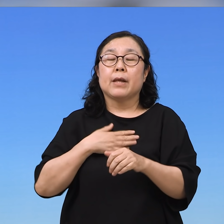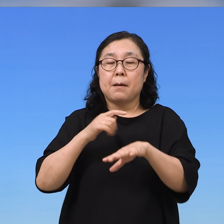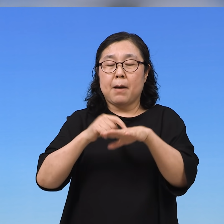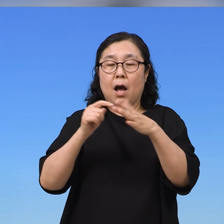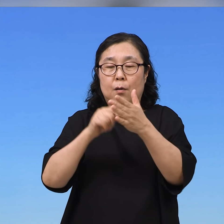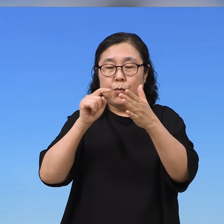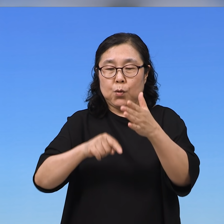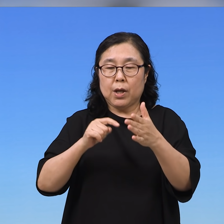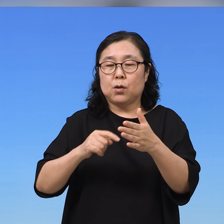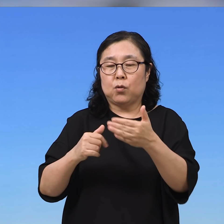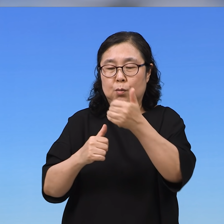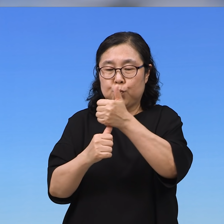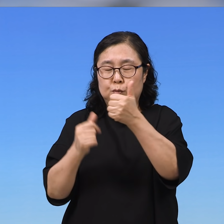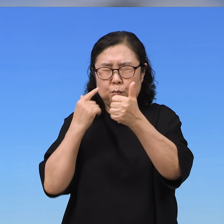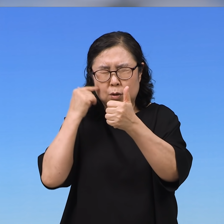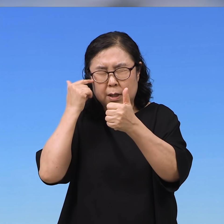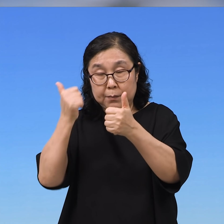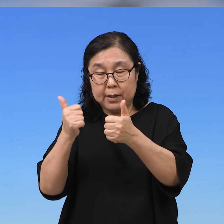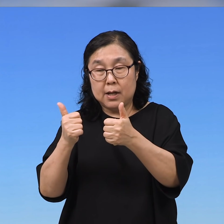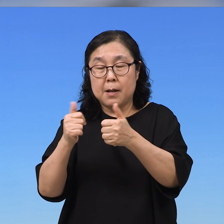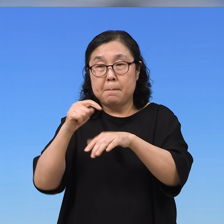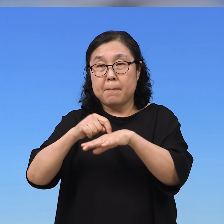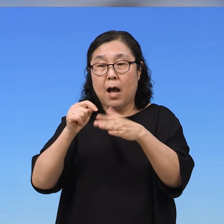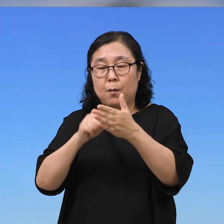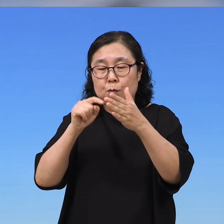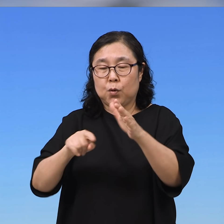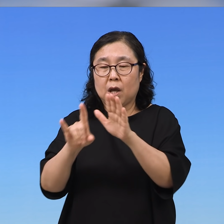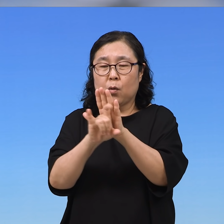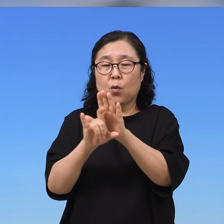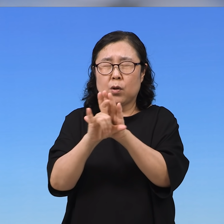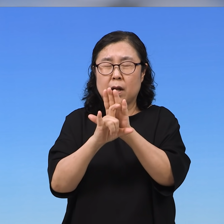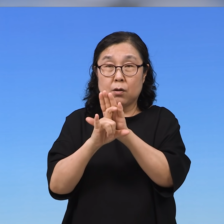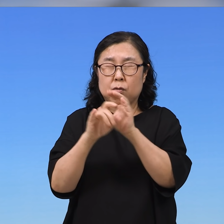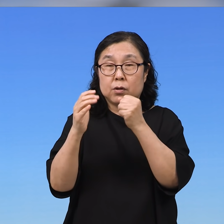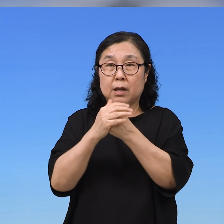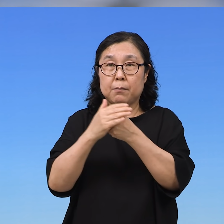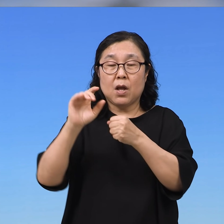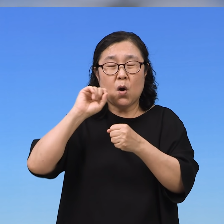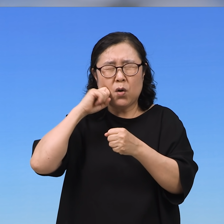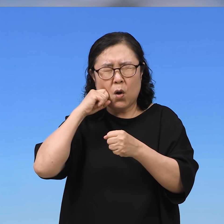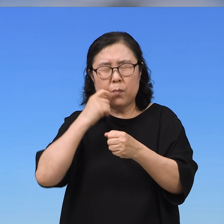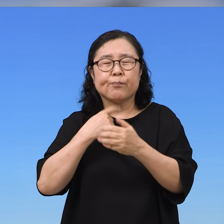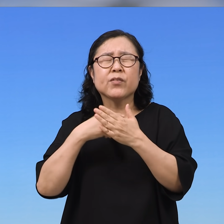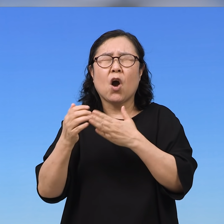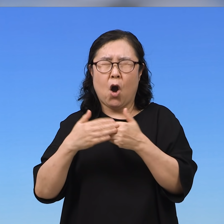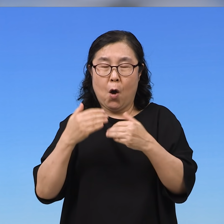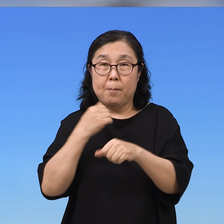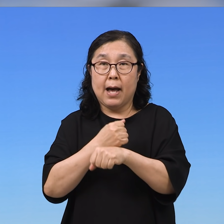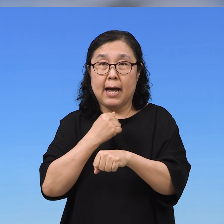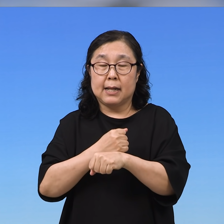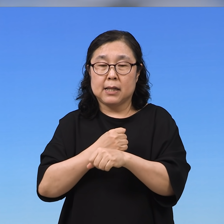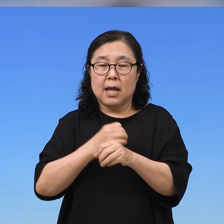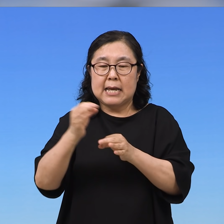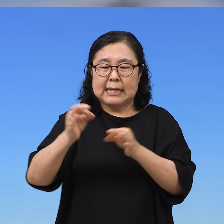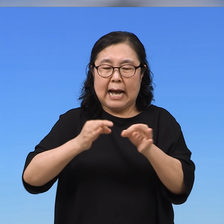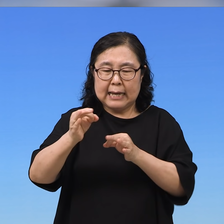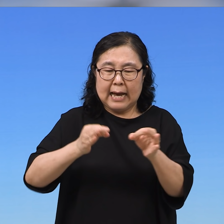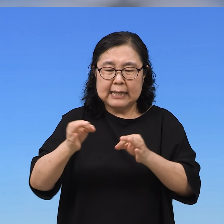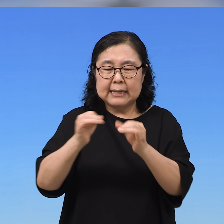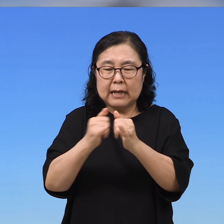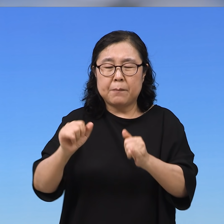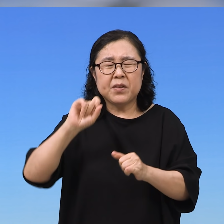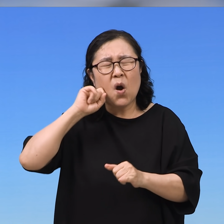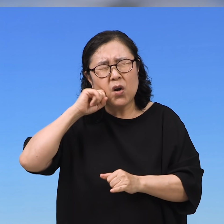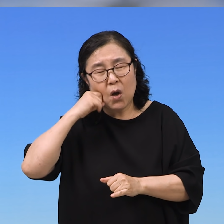제 마음에, 우리 또 교역자들 마음에 코로나19가 이렇게 계속되니까 얼마나 지금 자영업자 하시는 분들이